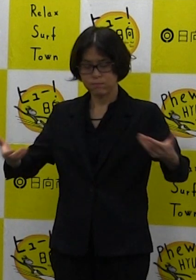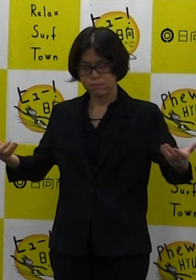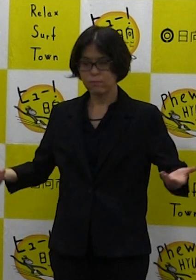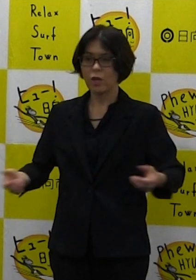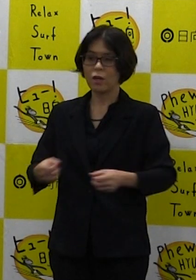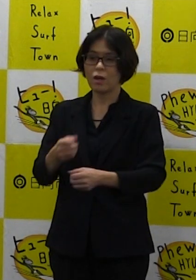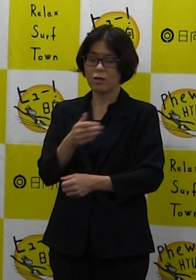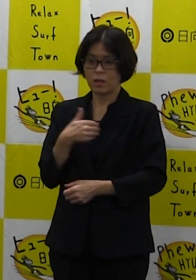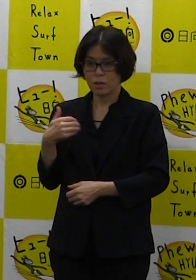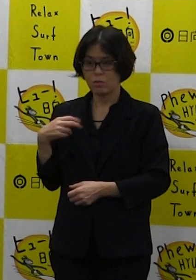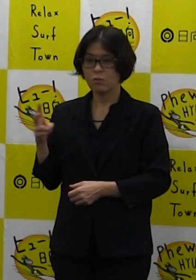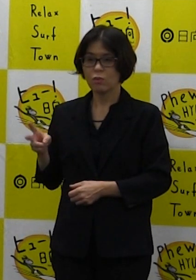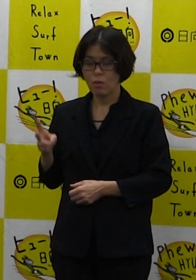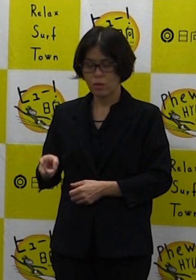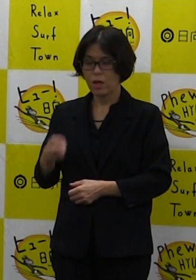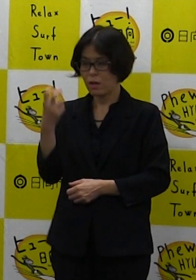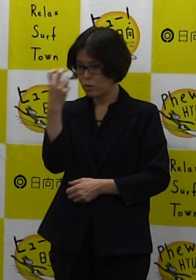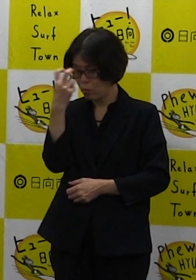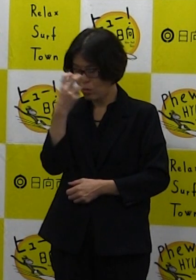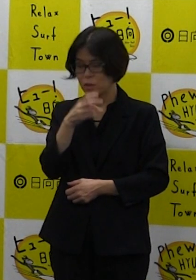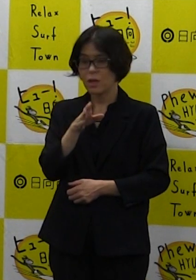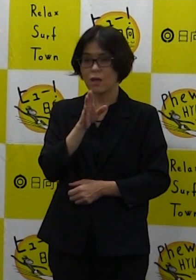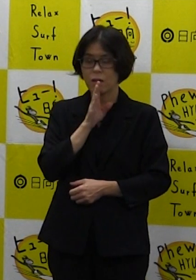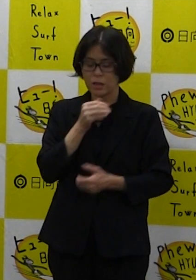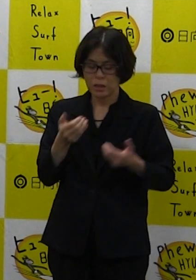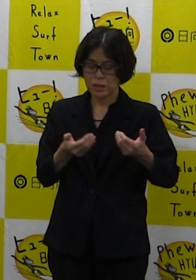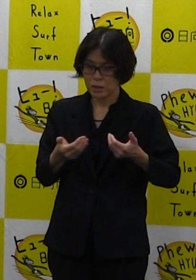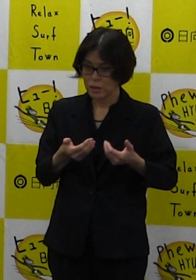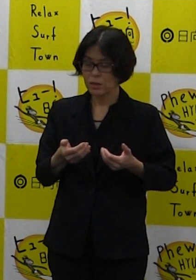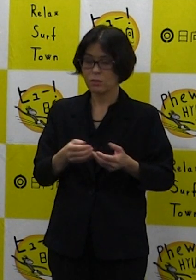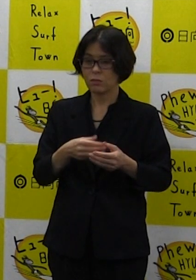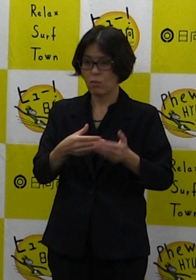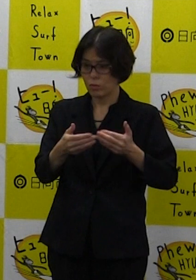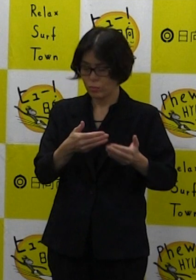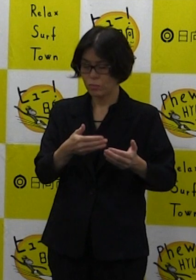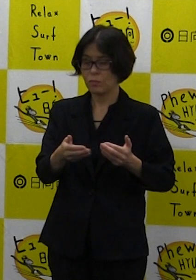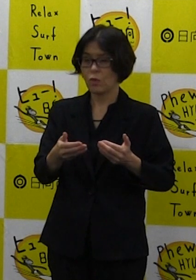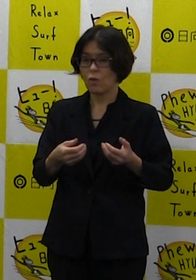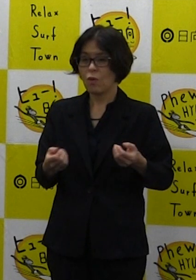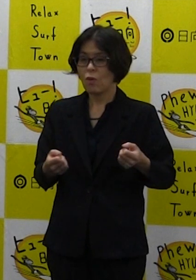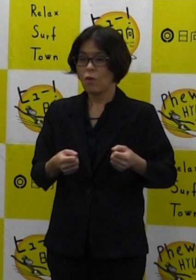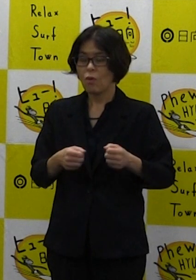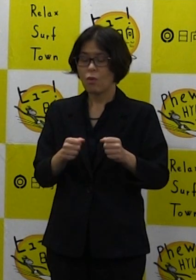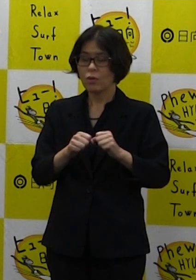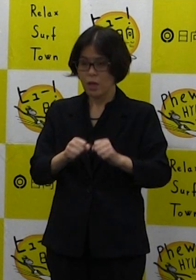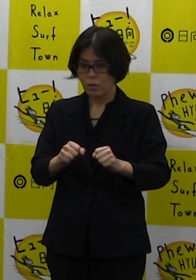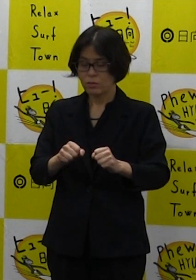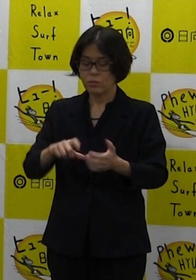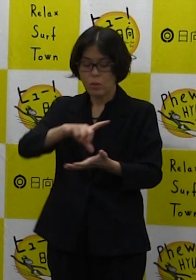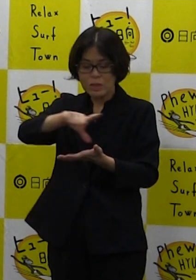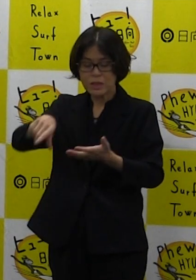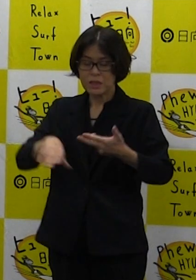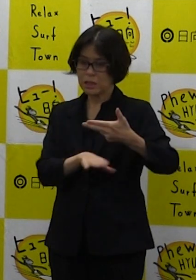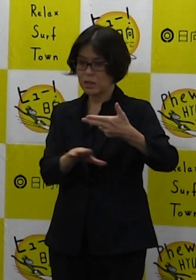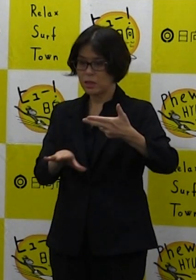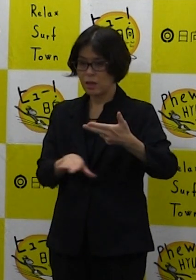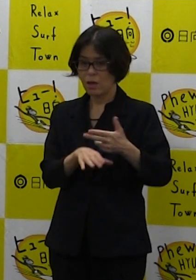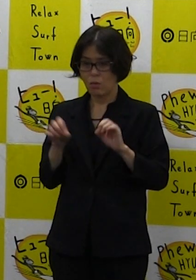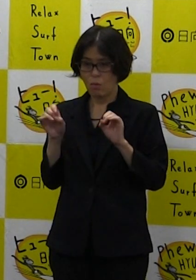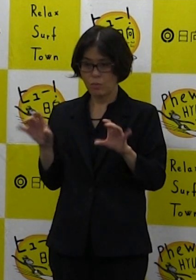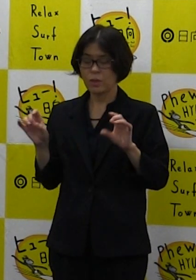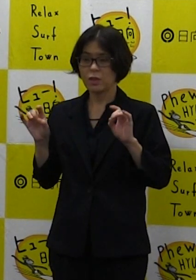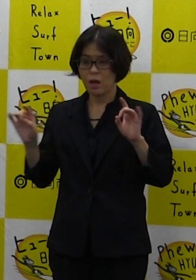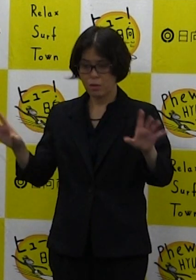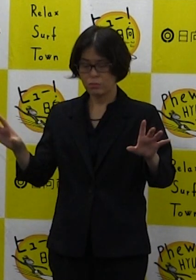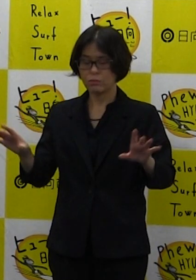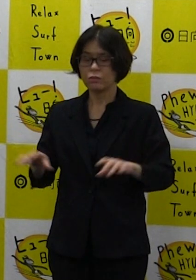な各種調査実証事業を展開し日向岬一帯の地域資源を広く国内外に